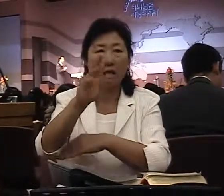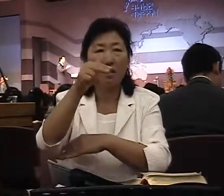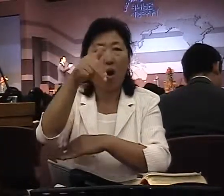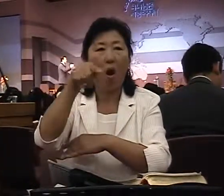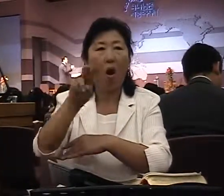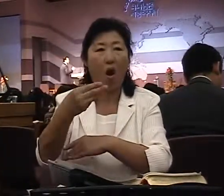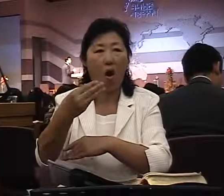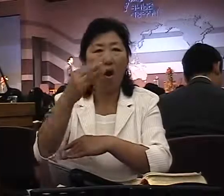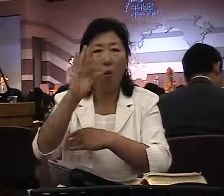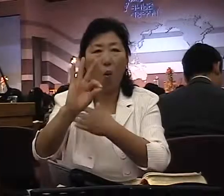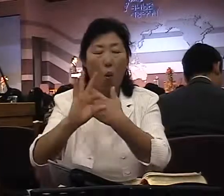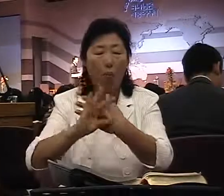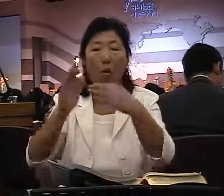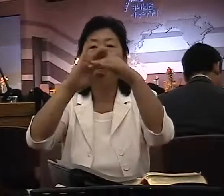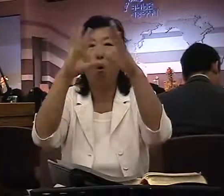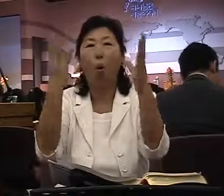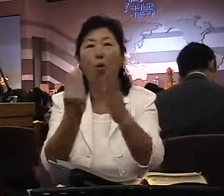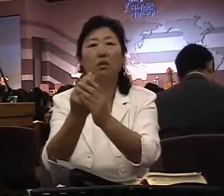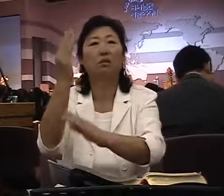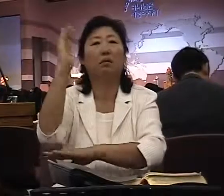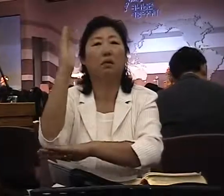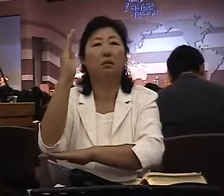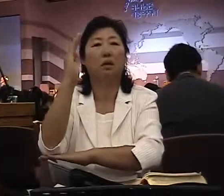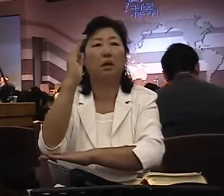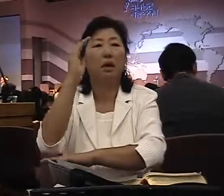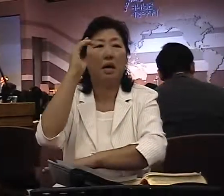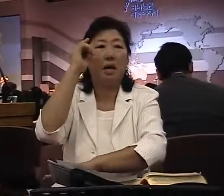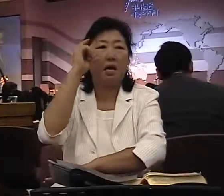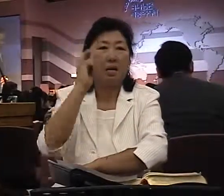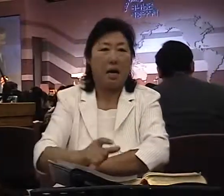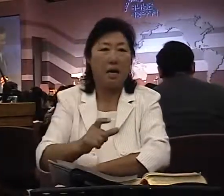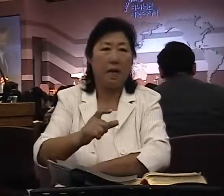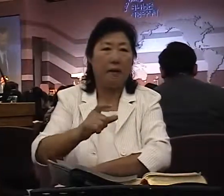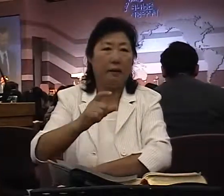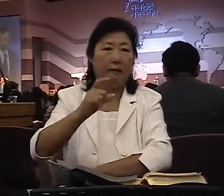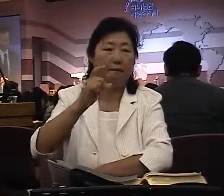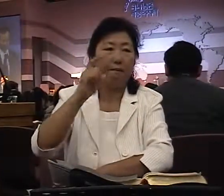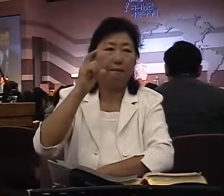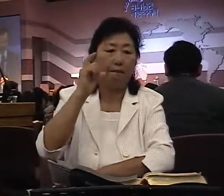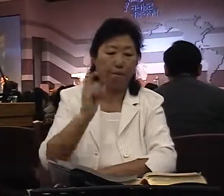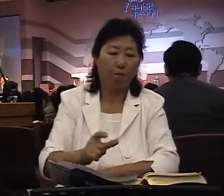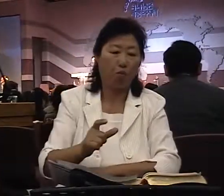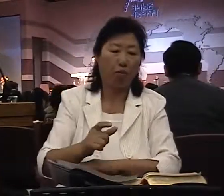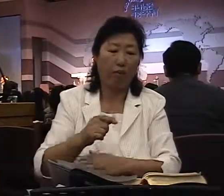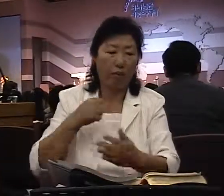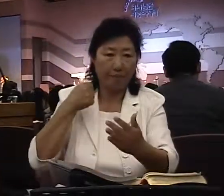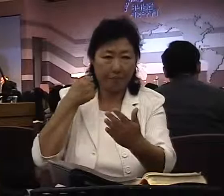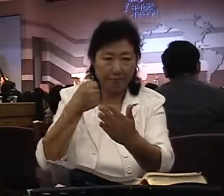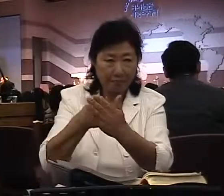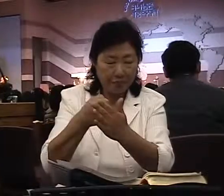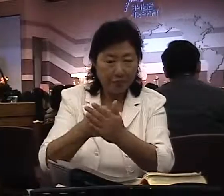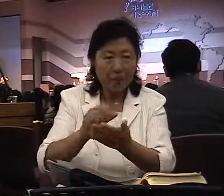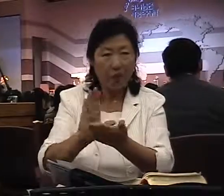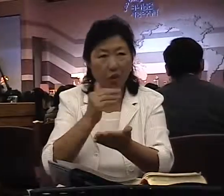모든 말씀을 듣고 단호하게 확실하게 결단하라고 이렇게 말씀하십니다. 그리스도 예수의